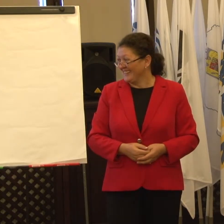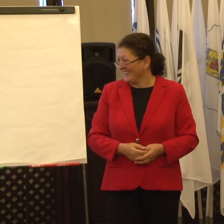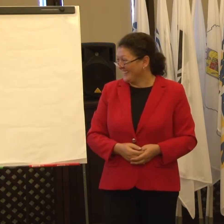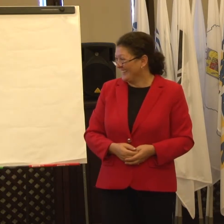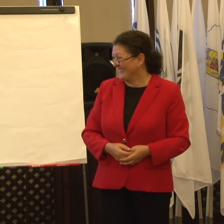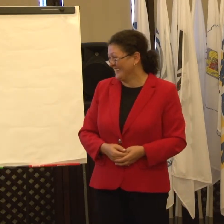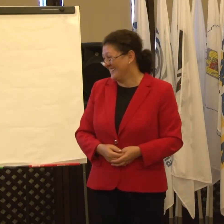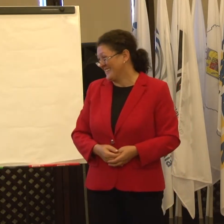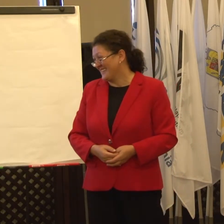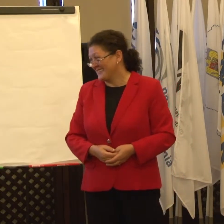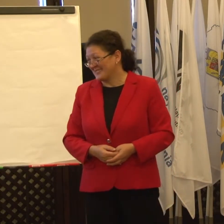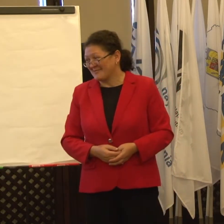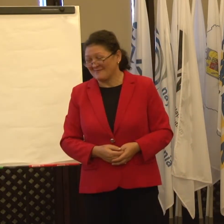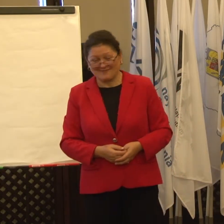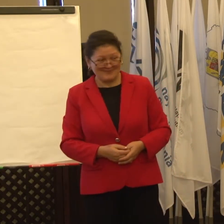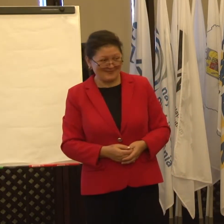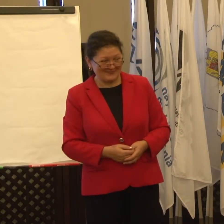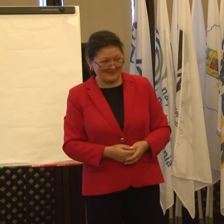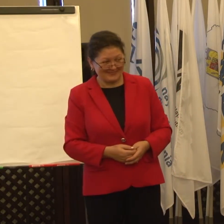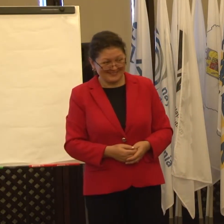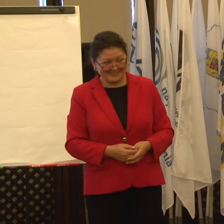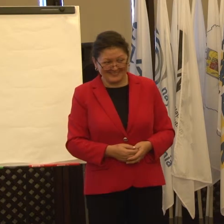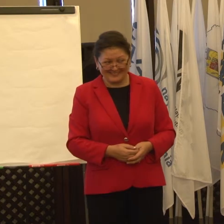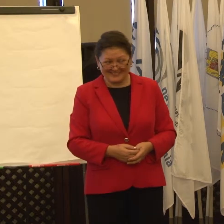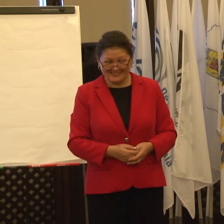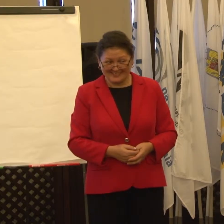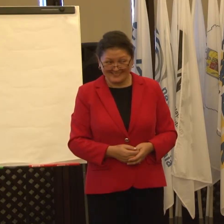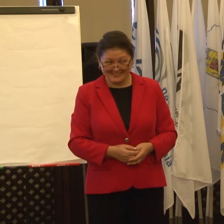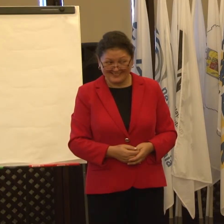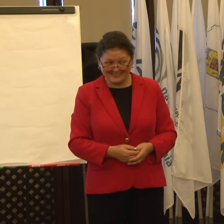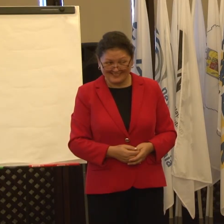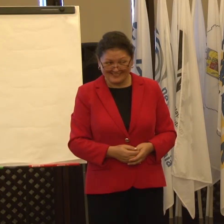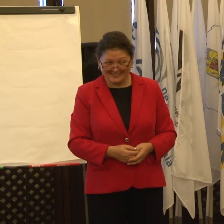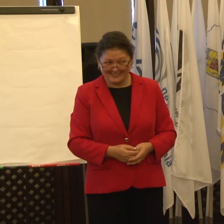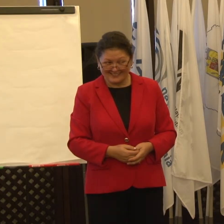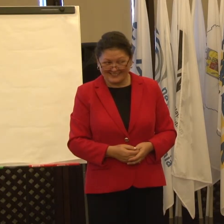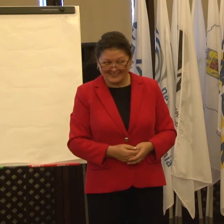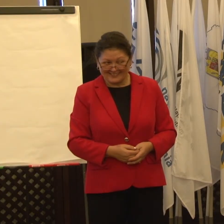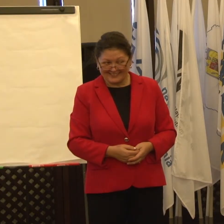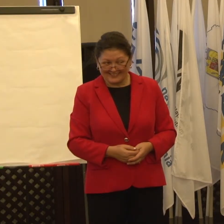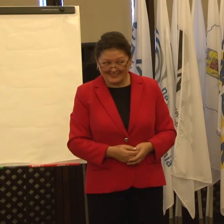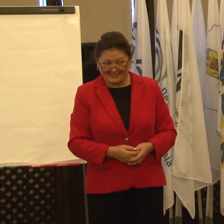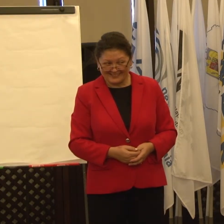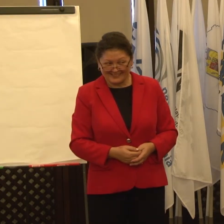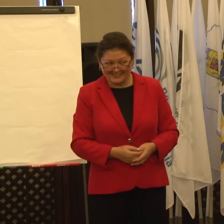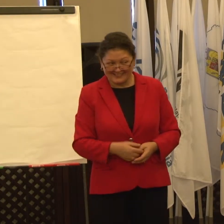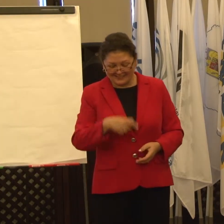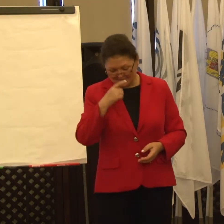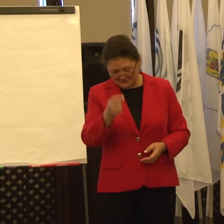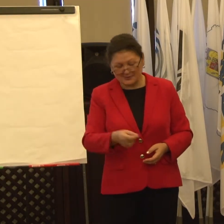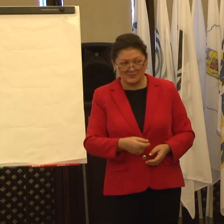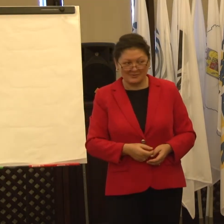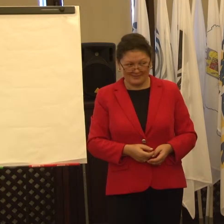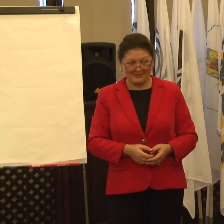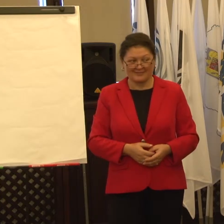școala normală, da? Care în fiecare zi, la care în fiecare zi sunt